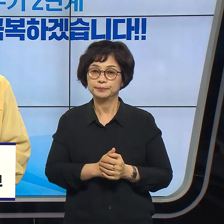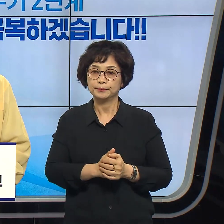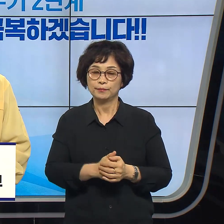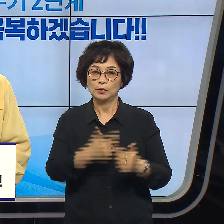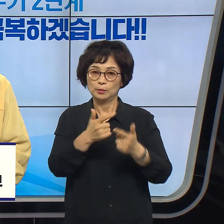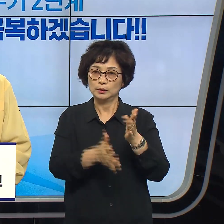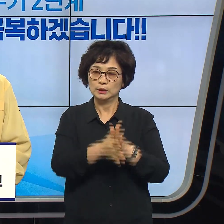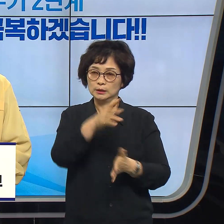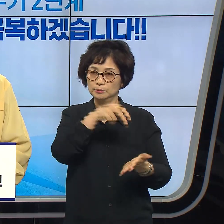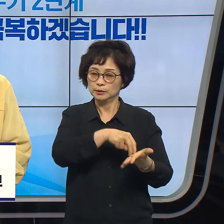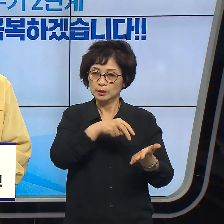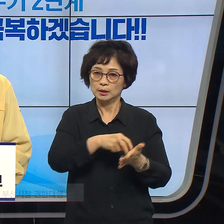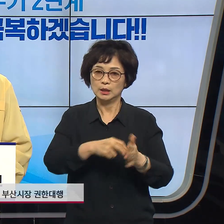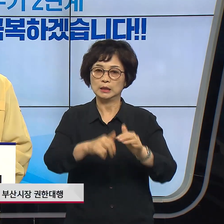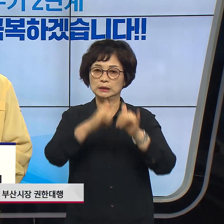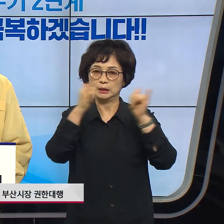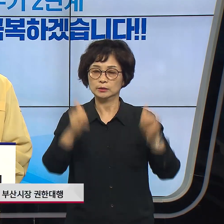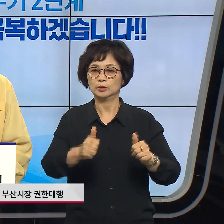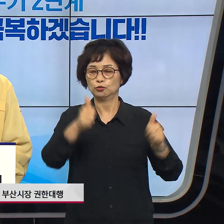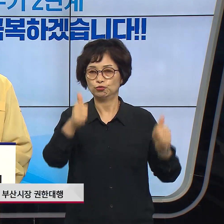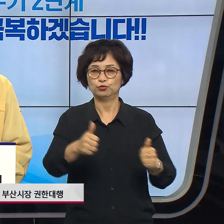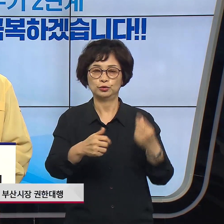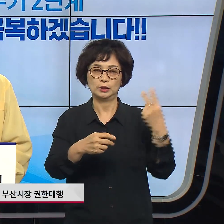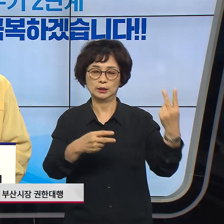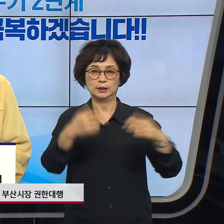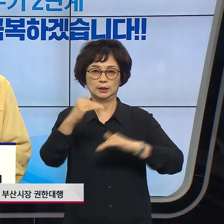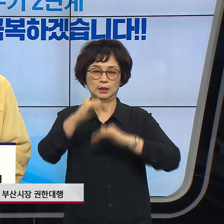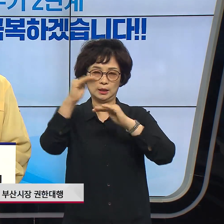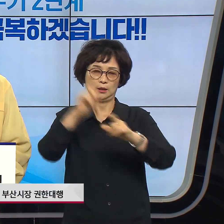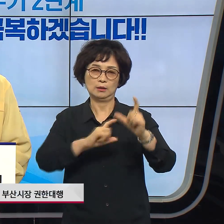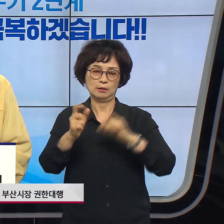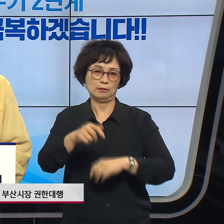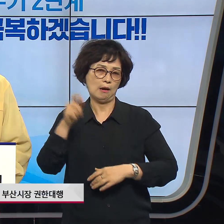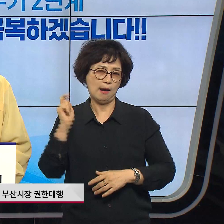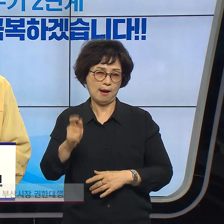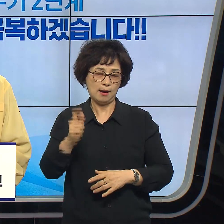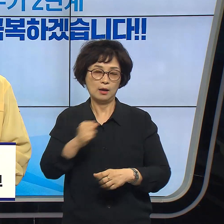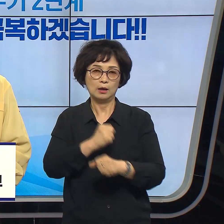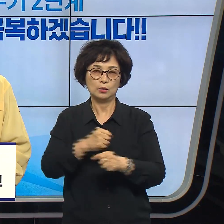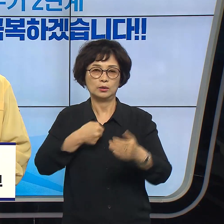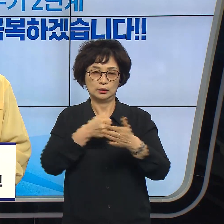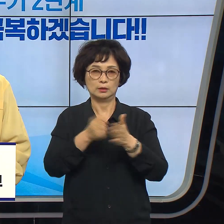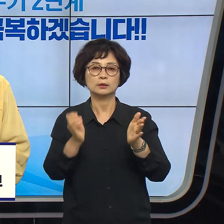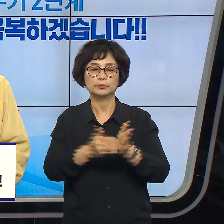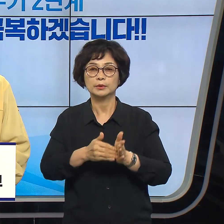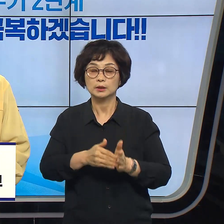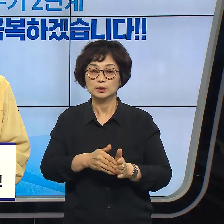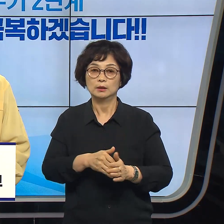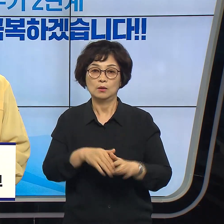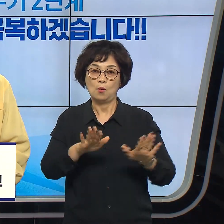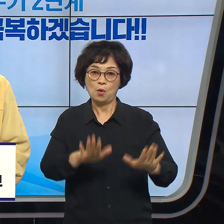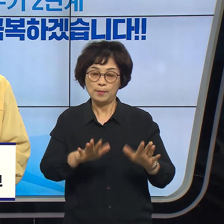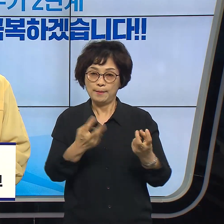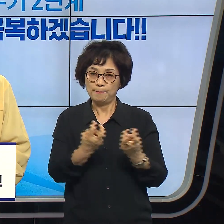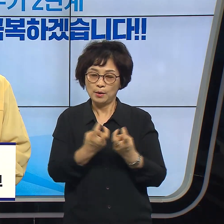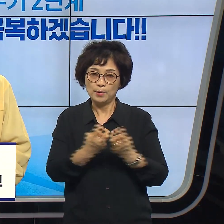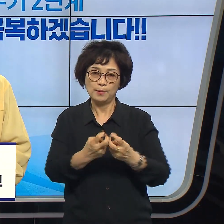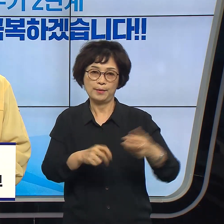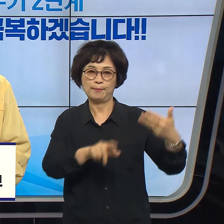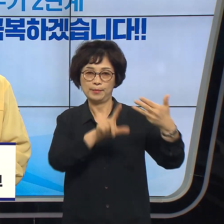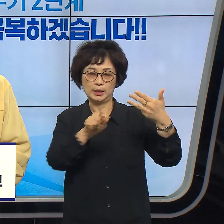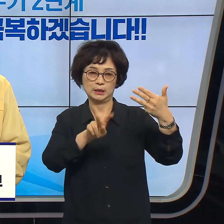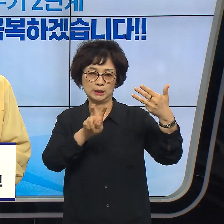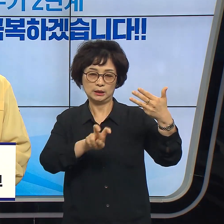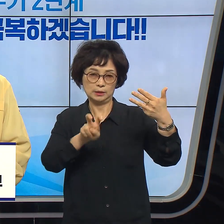우리 시는 사회적 거리두기 2단계 방역 조치를 보다 강화하기로 결정하였습니다. 이번 조치는 8월